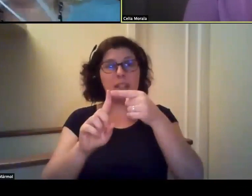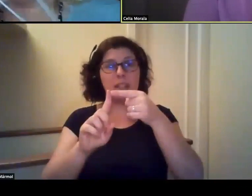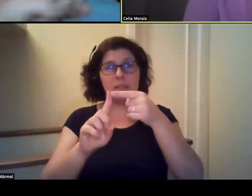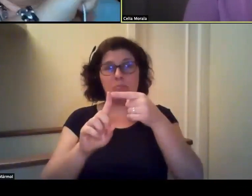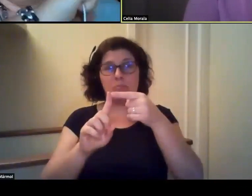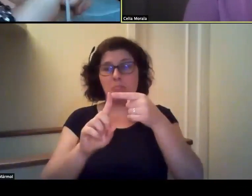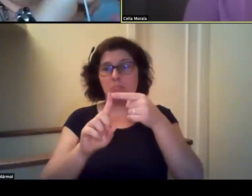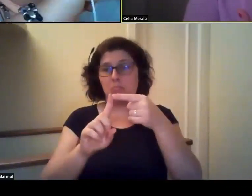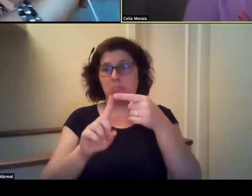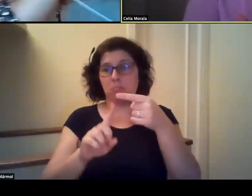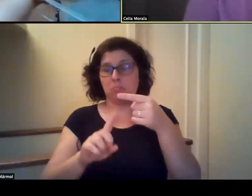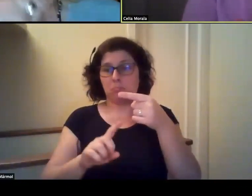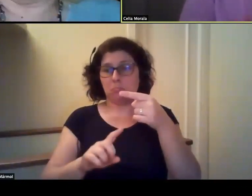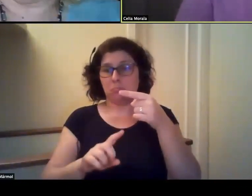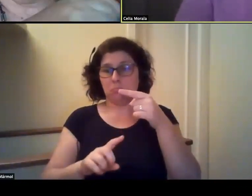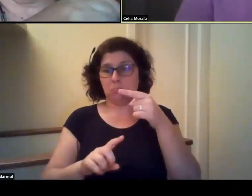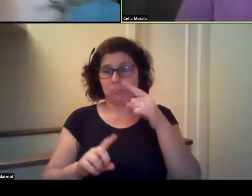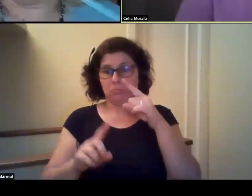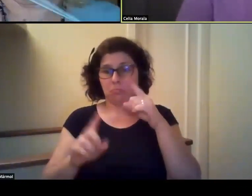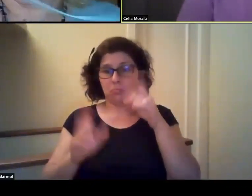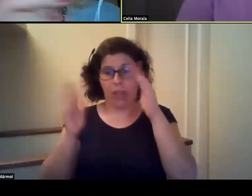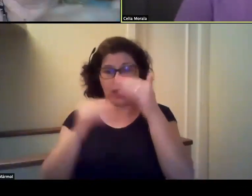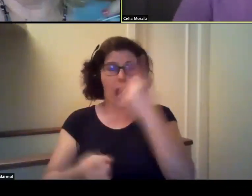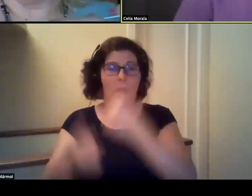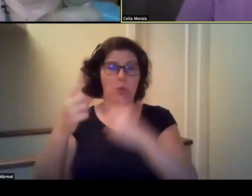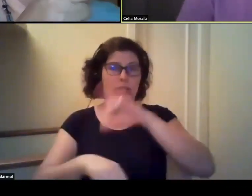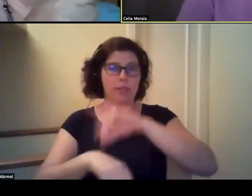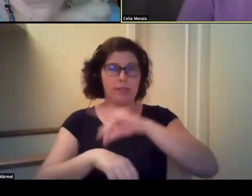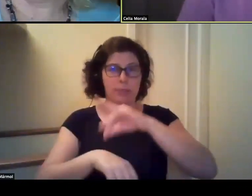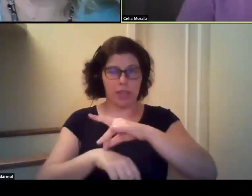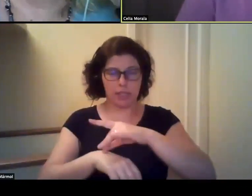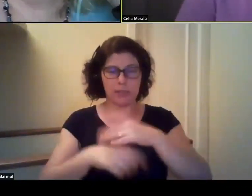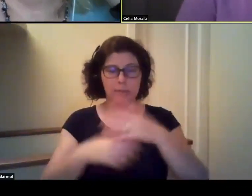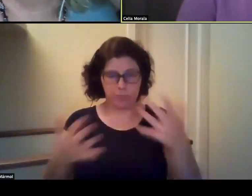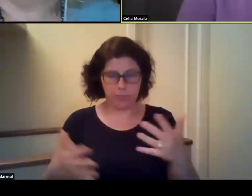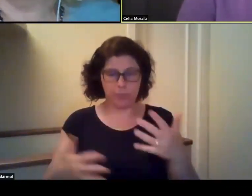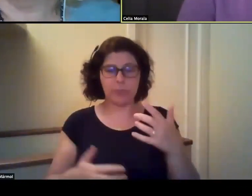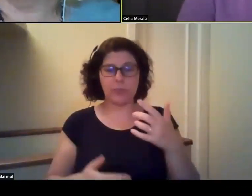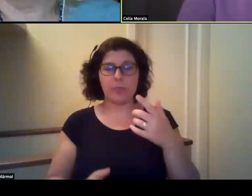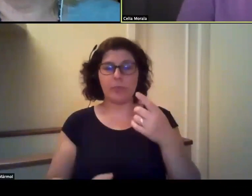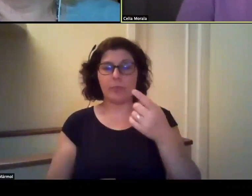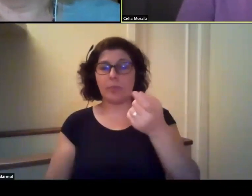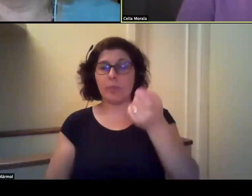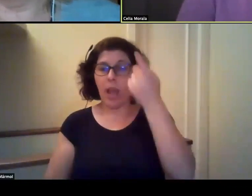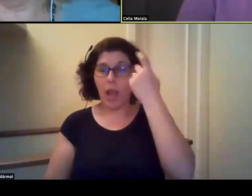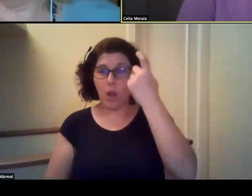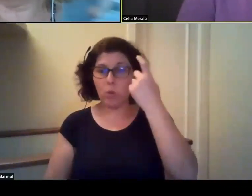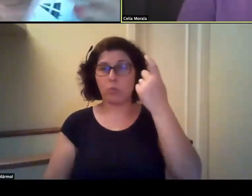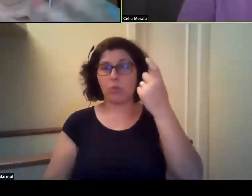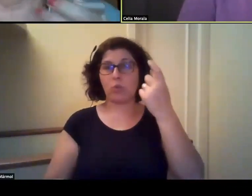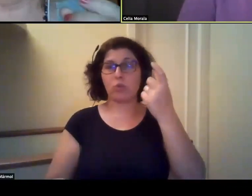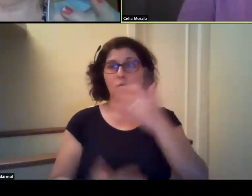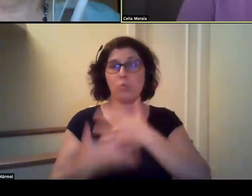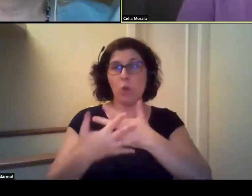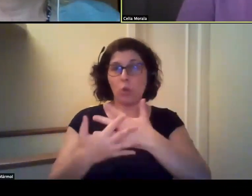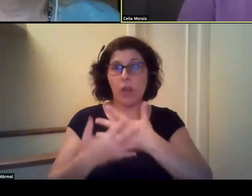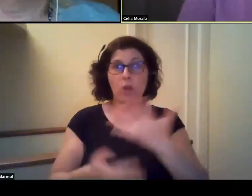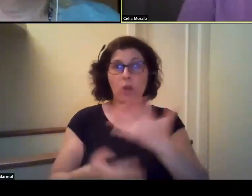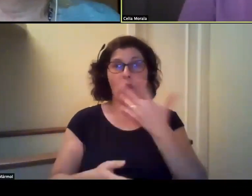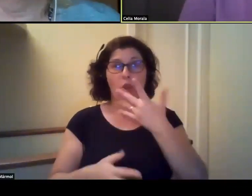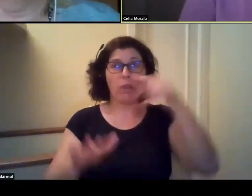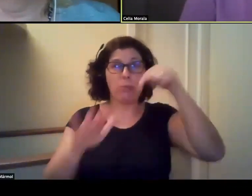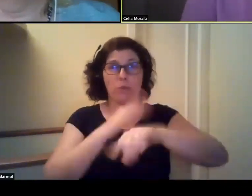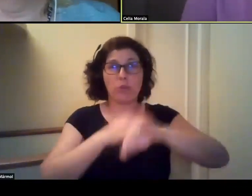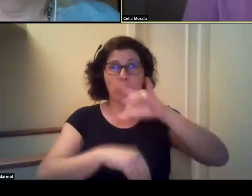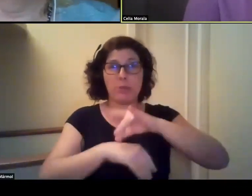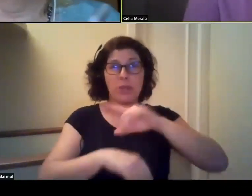algunas patologías. Obviamente, ni los alumnos ni el voluntariado conocen estas patologías. Entonces, siempre